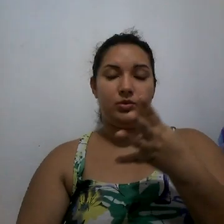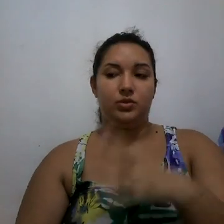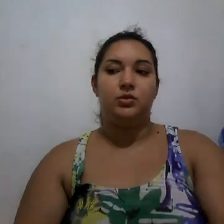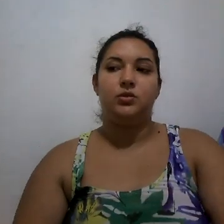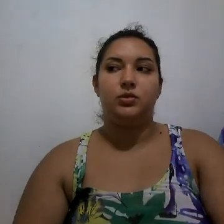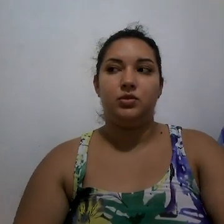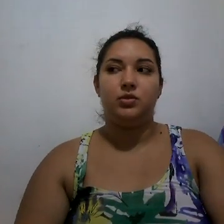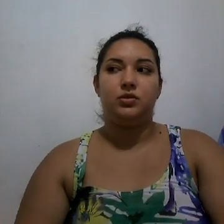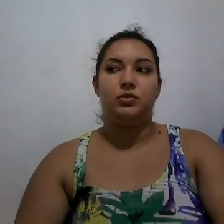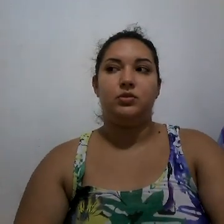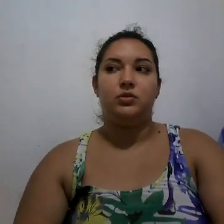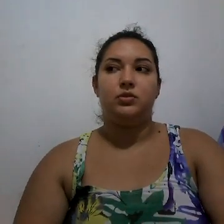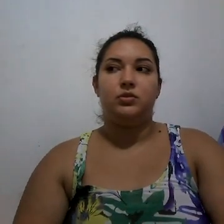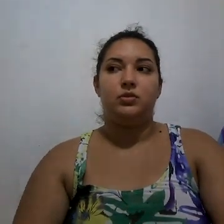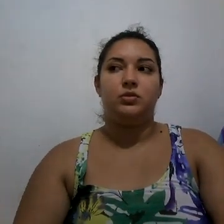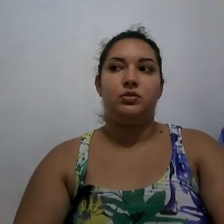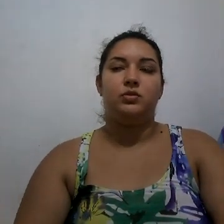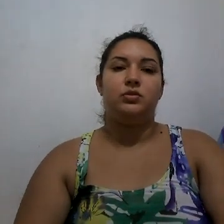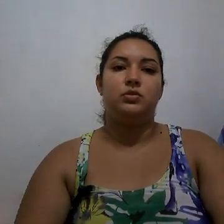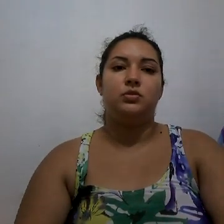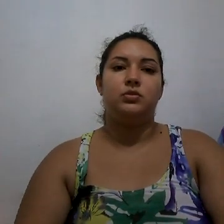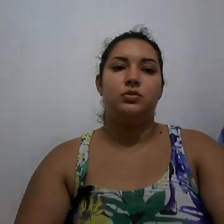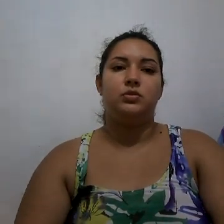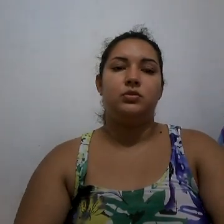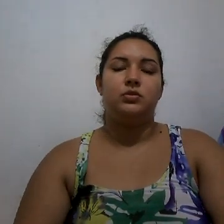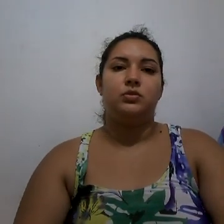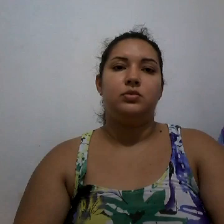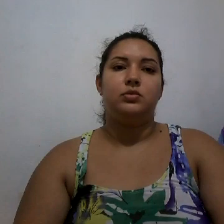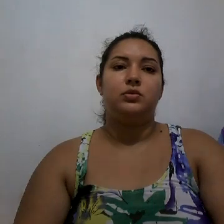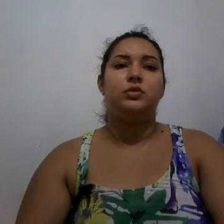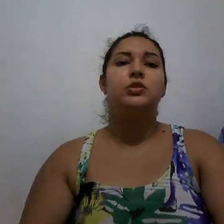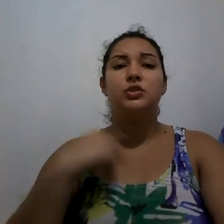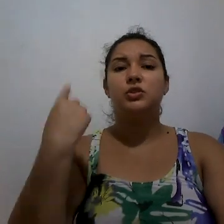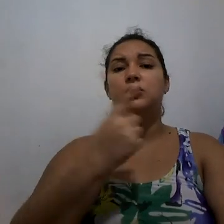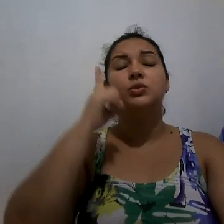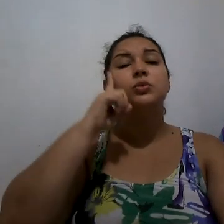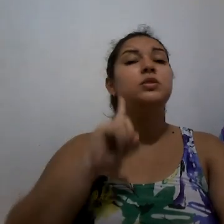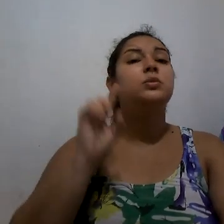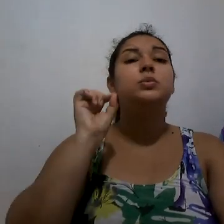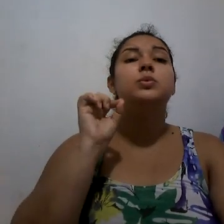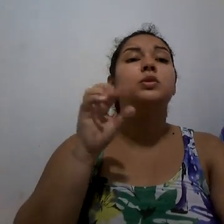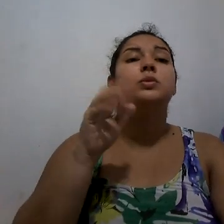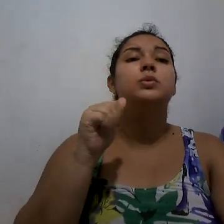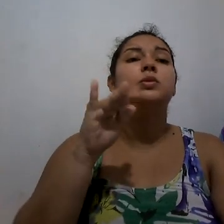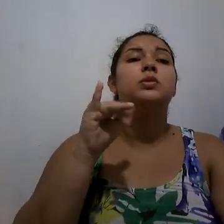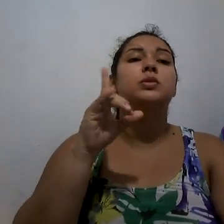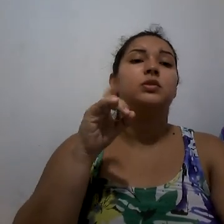beleza. E aí, o que acontece? A gente não sabia, eu falei pra vocês que era um ácido, né? A gente não sabia o que